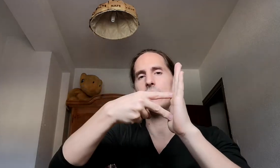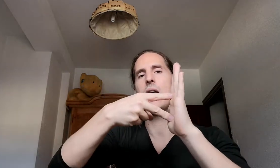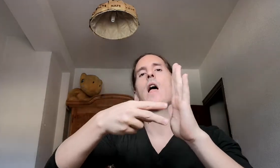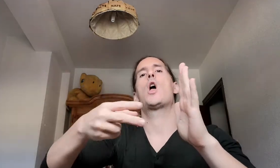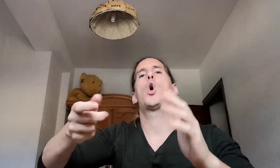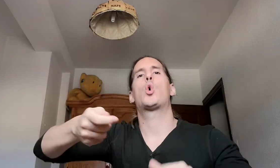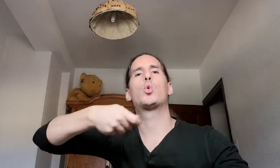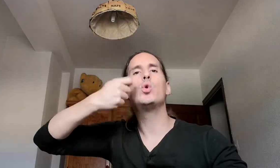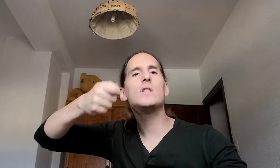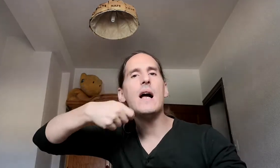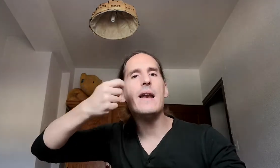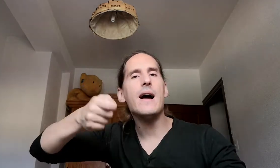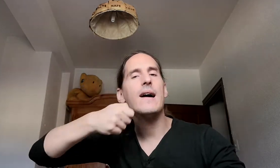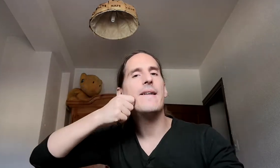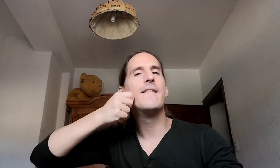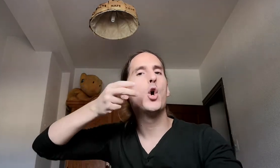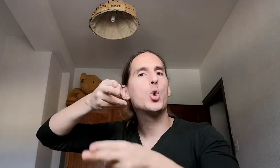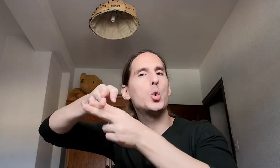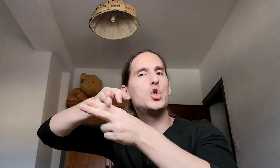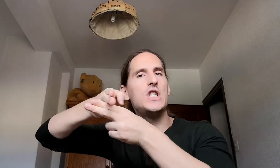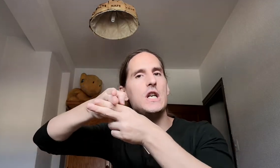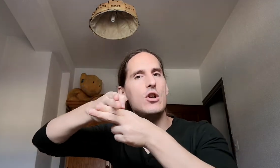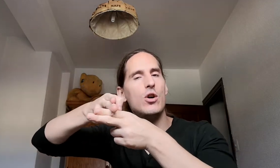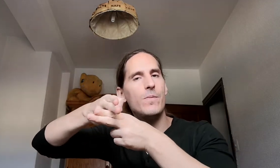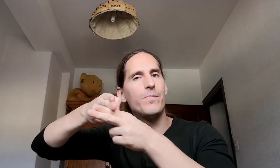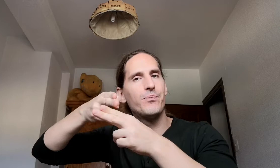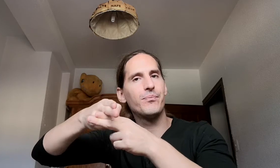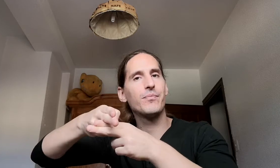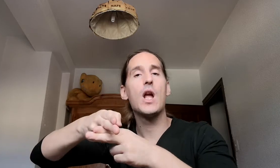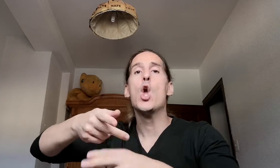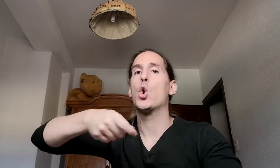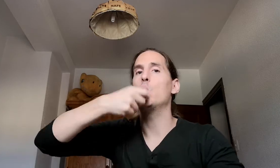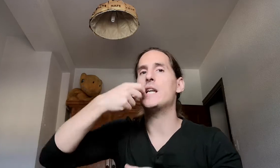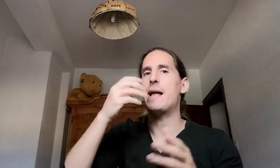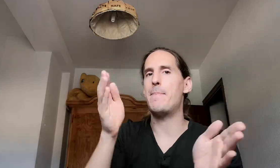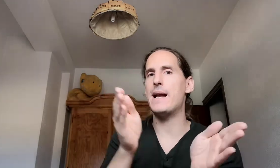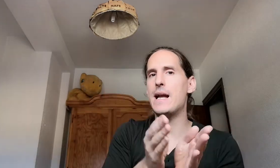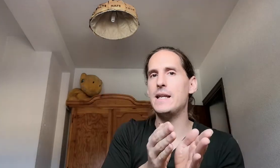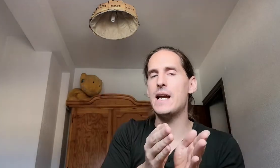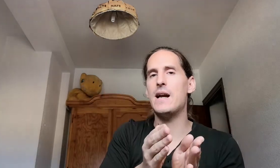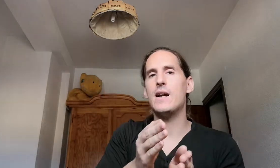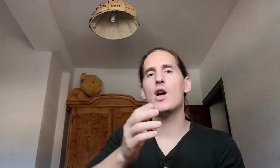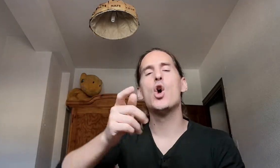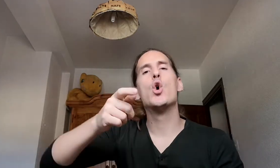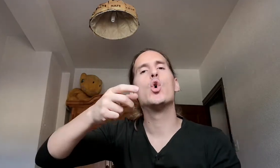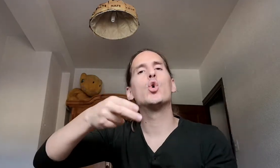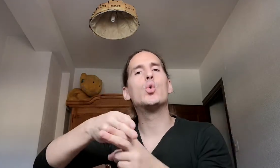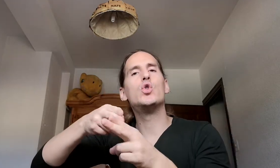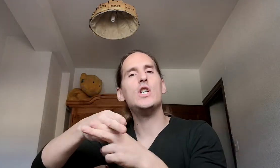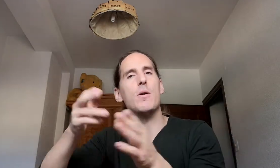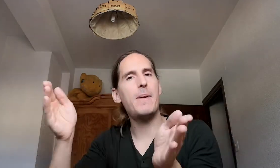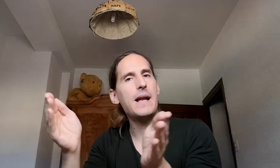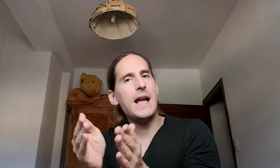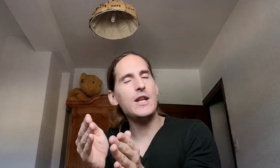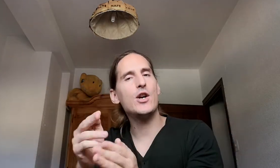tenedores, cuchara, cuchillo, cuchara pequeña, cuchillo